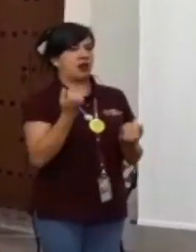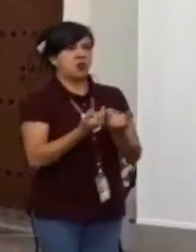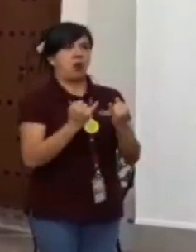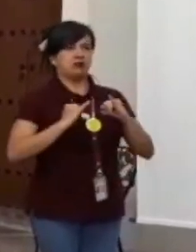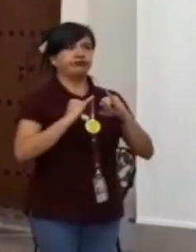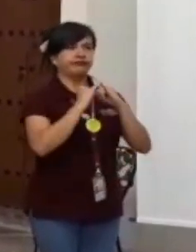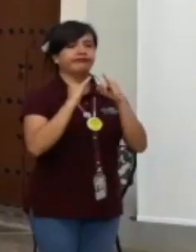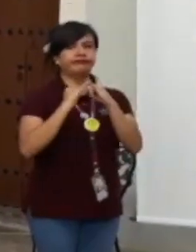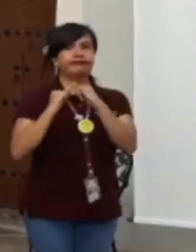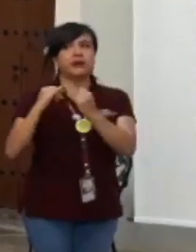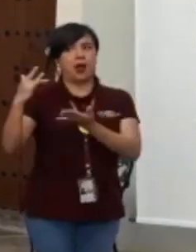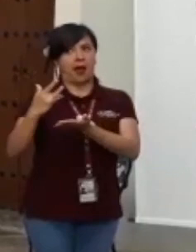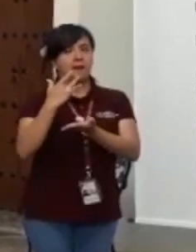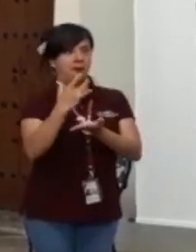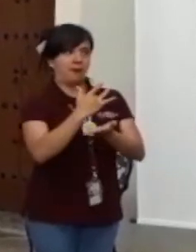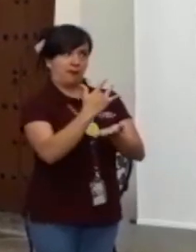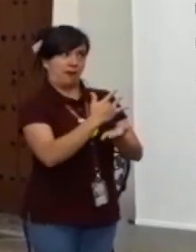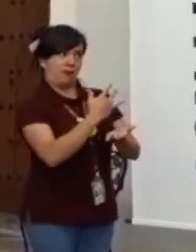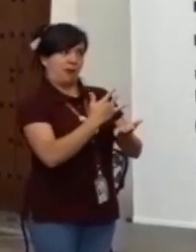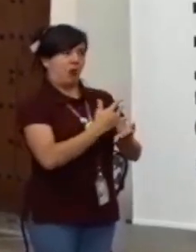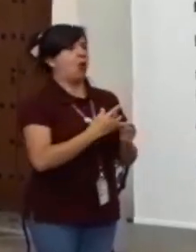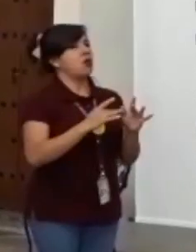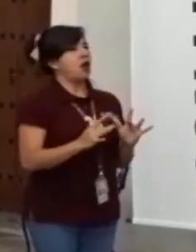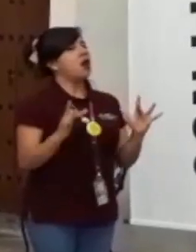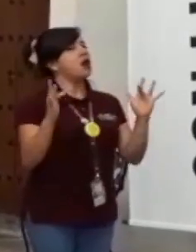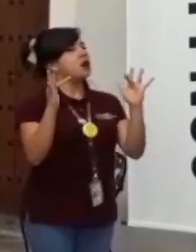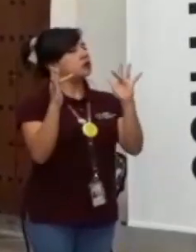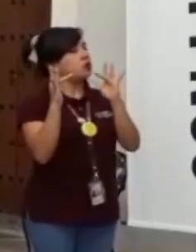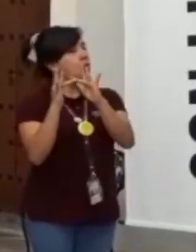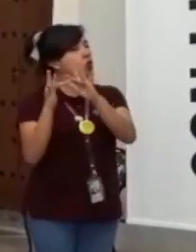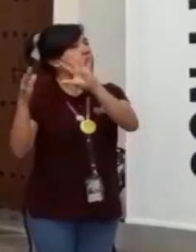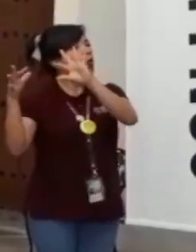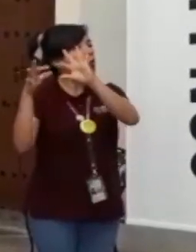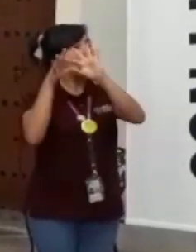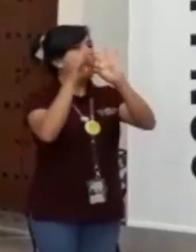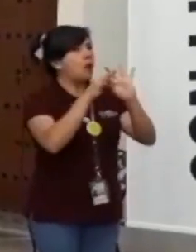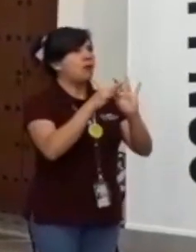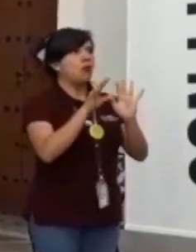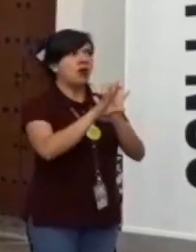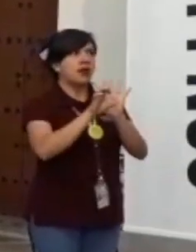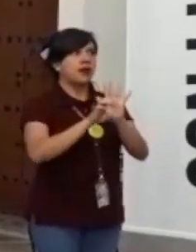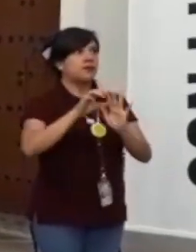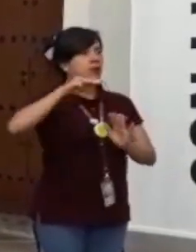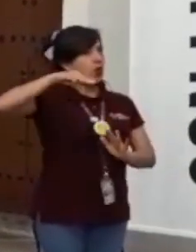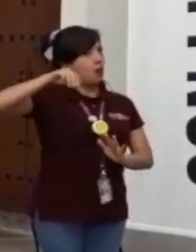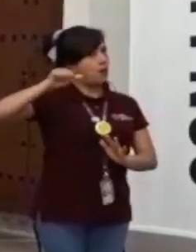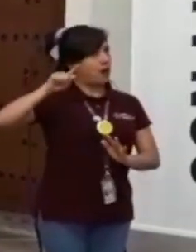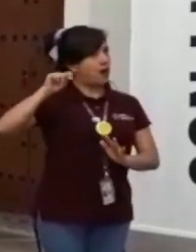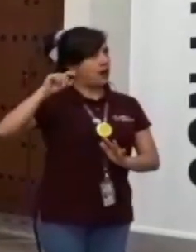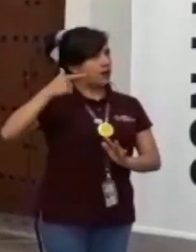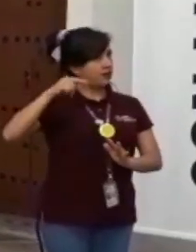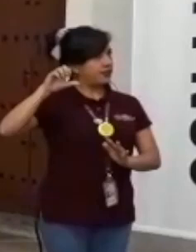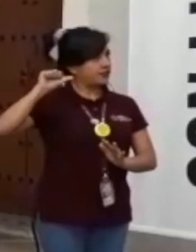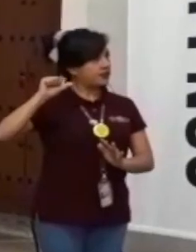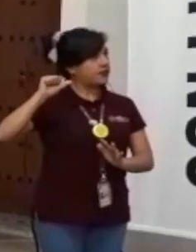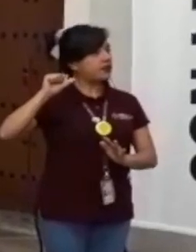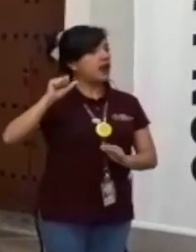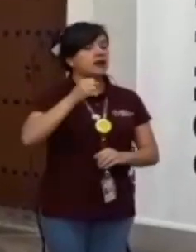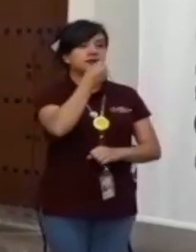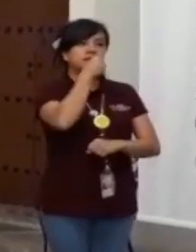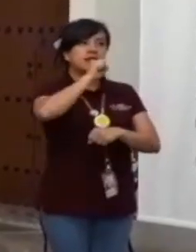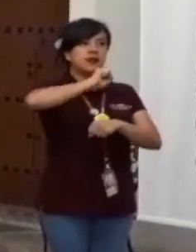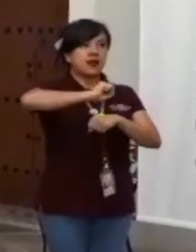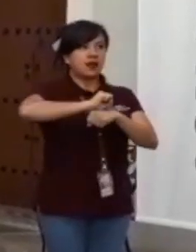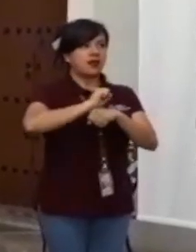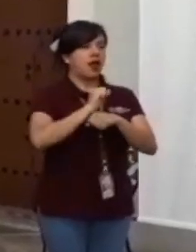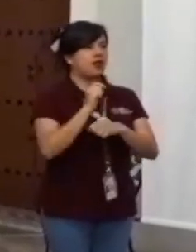que de igual manera se sumaron, como la secretaria Marta Ornelas de Turismo, Alejandro Lumbreras, que efectivamente hemos